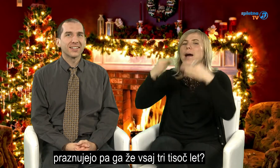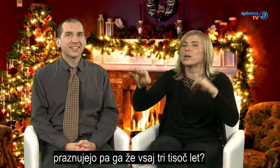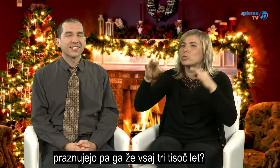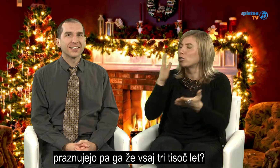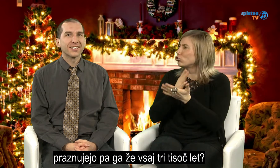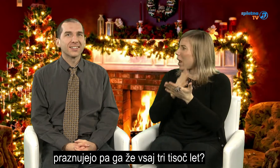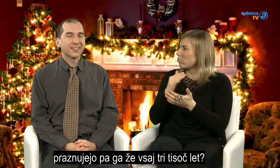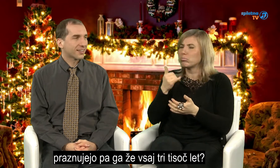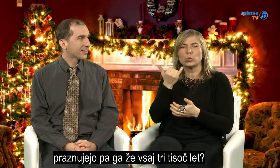let?